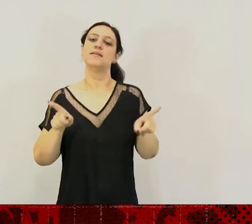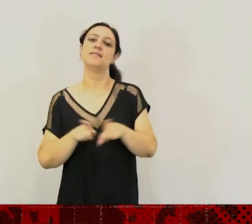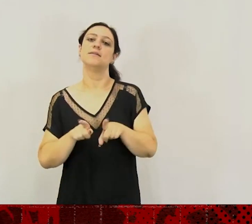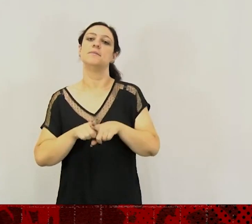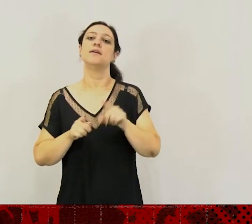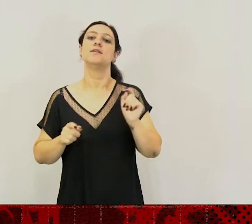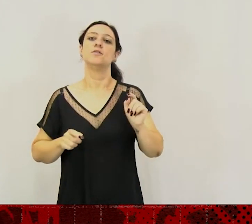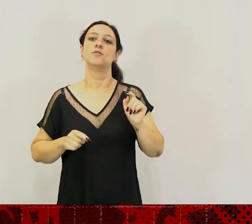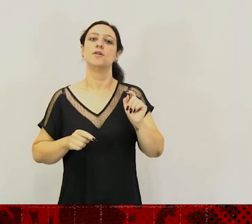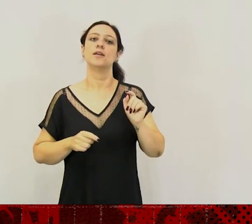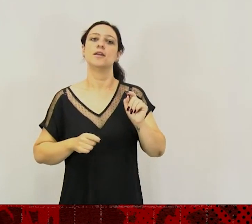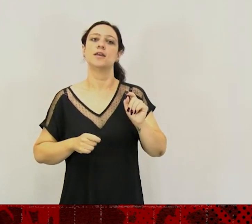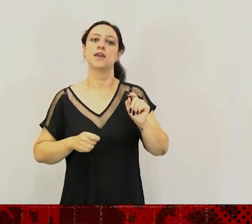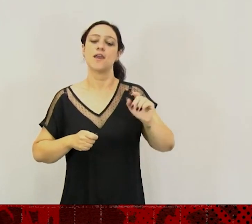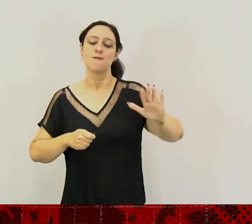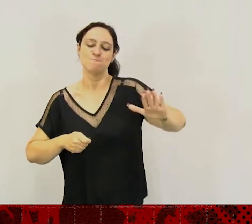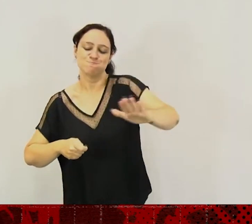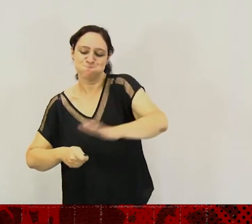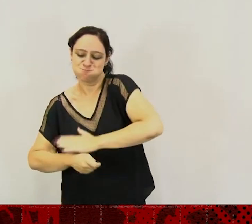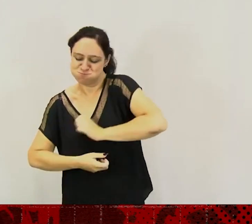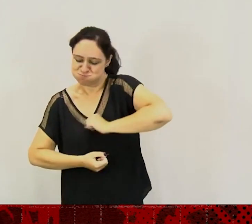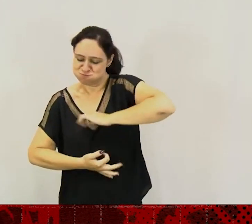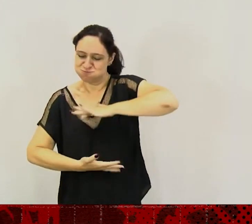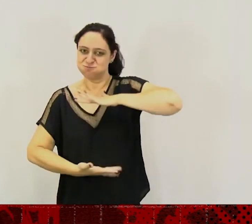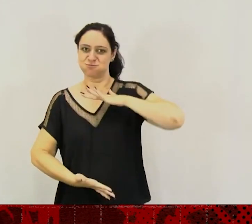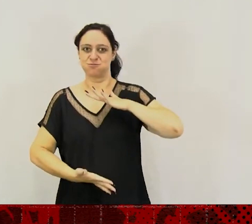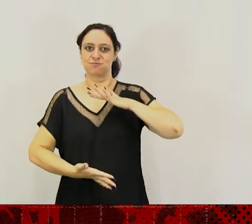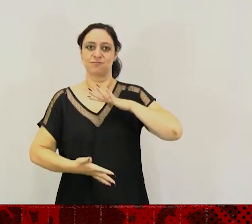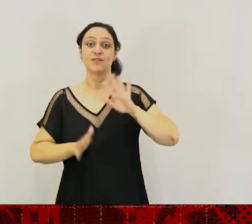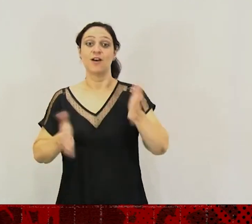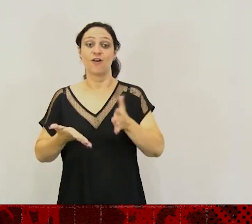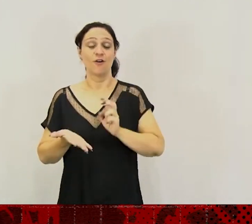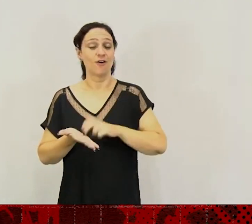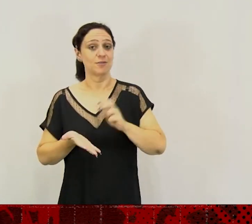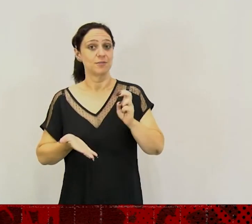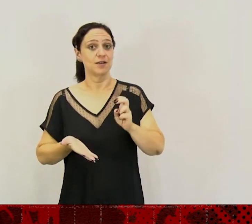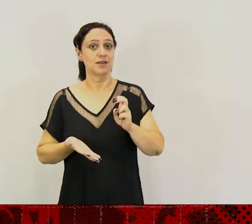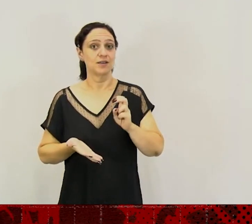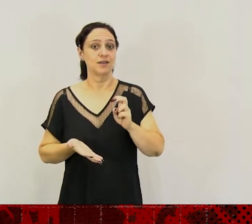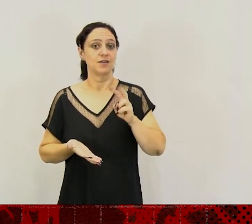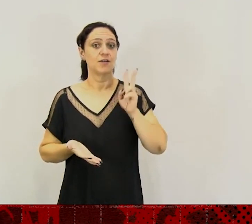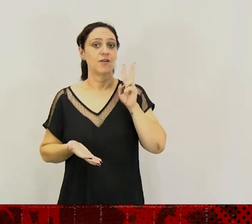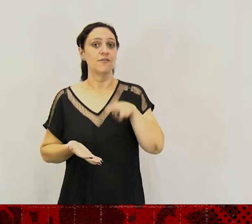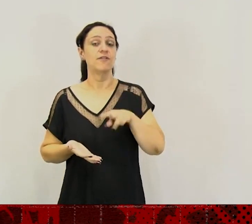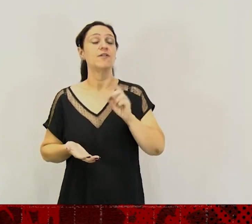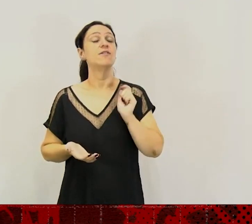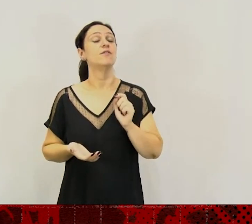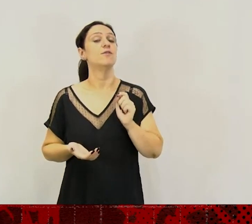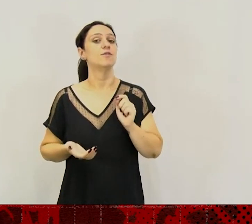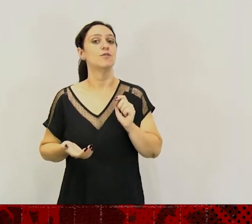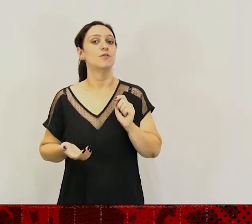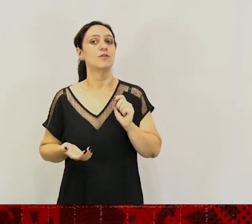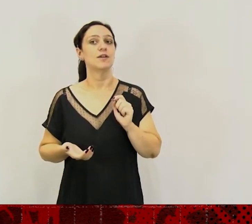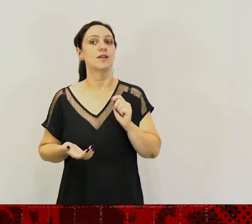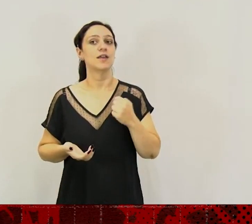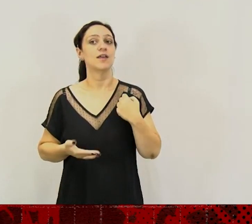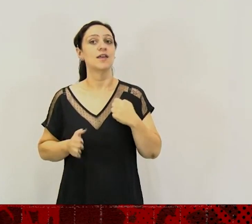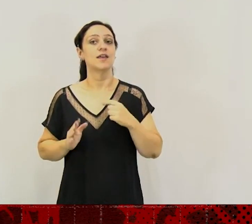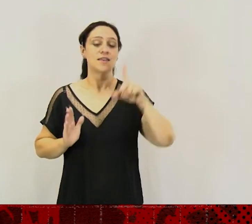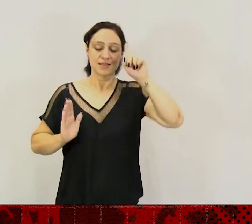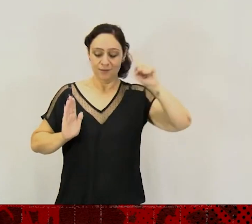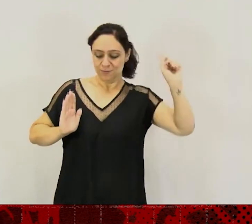Senhor vem nos encher. E essa manhã nós vamos ver que, além disso, nós somos